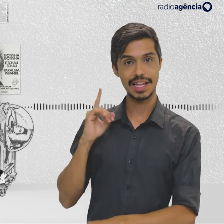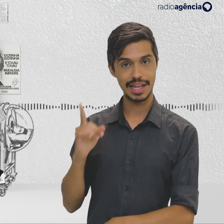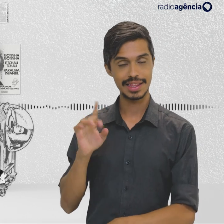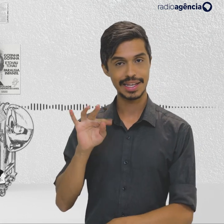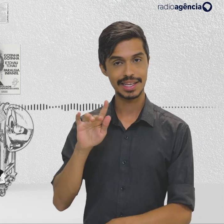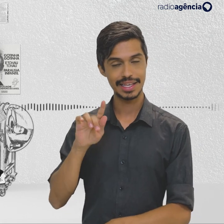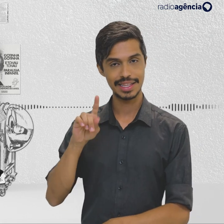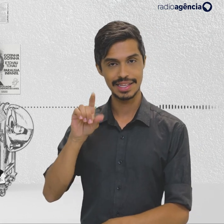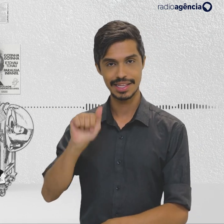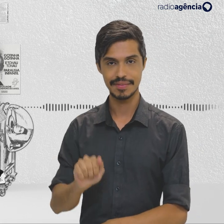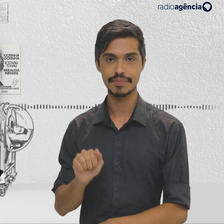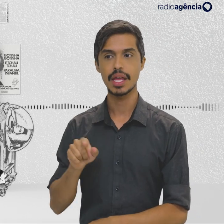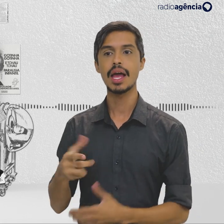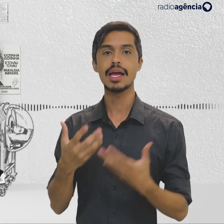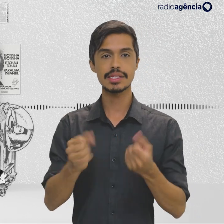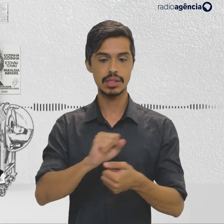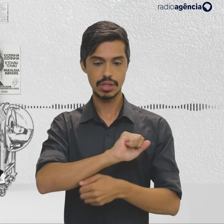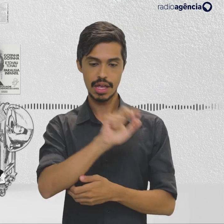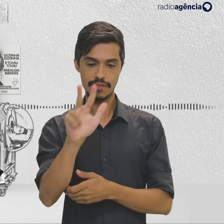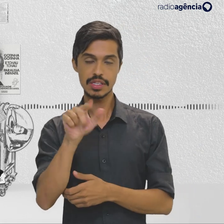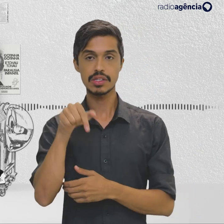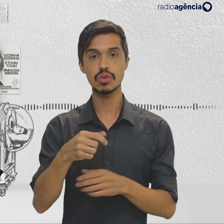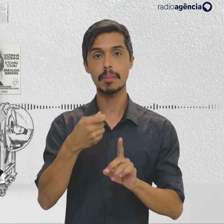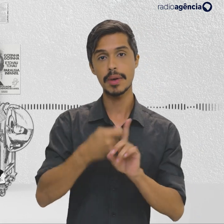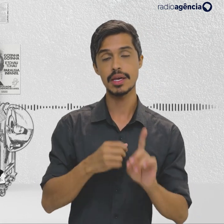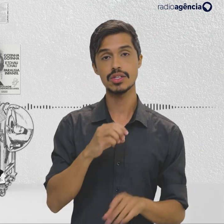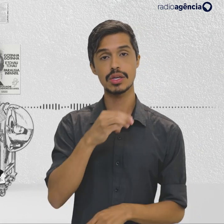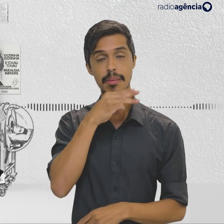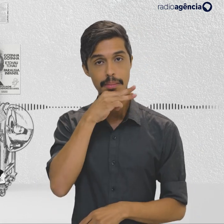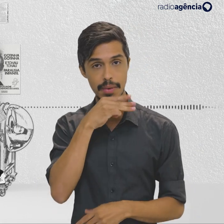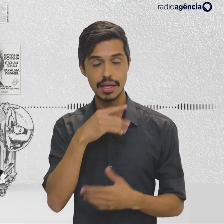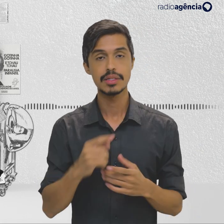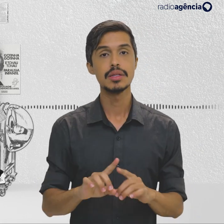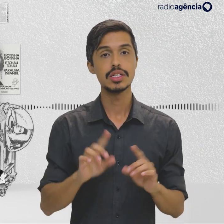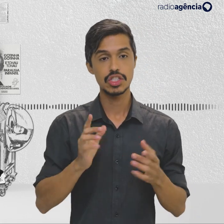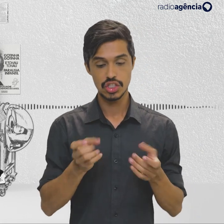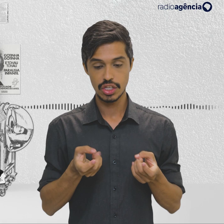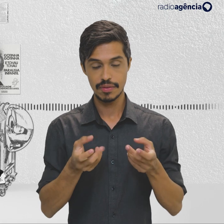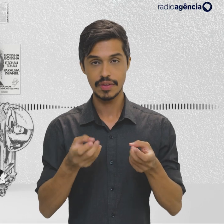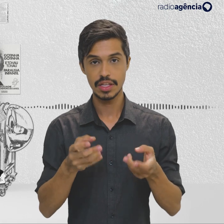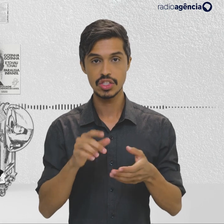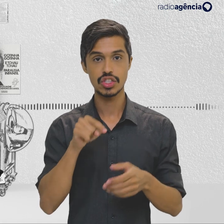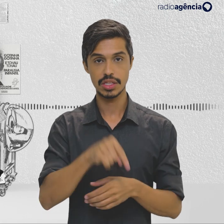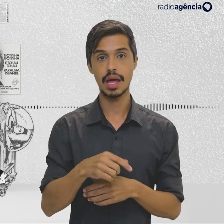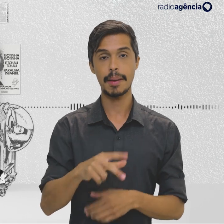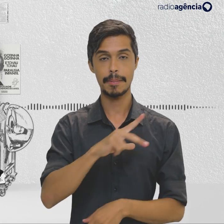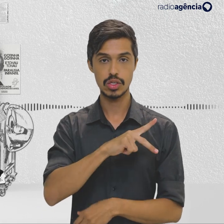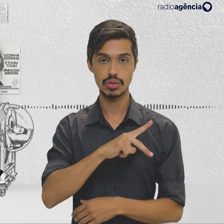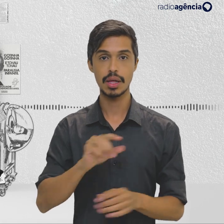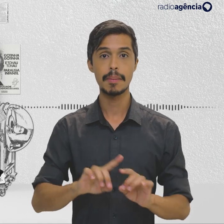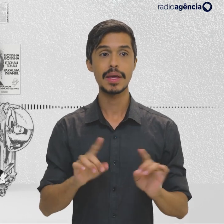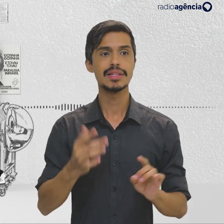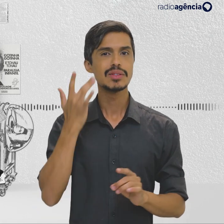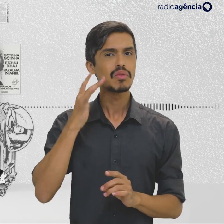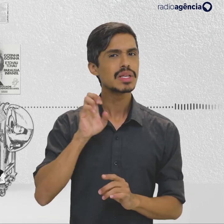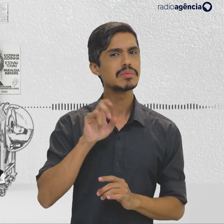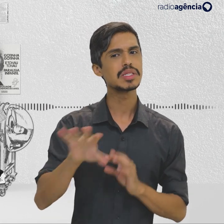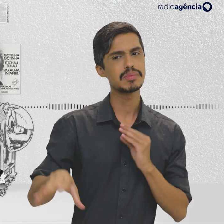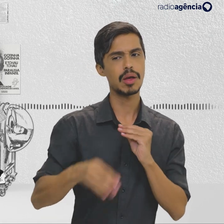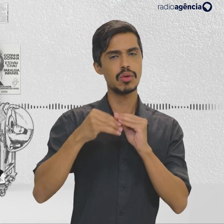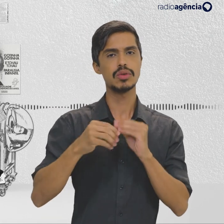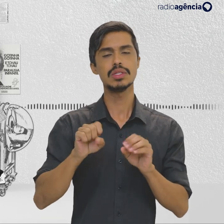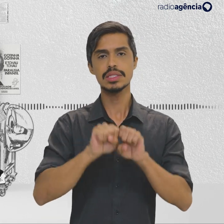mesa taeda ela foi aprovada pela ANVISA em março e já é oferecida pela rede privada mas ainda não se sabe se ela vai ser